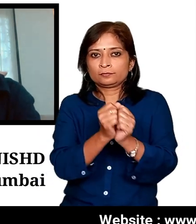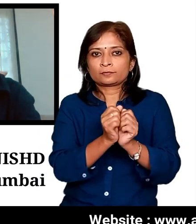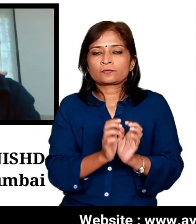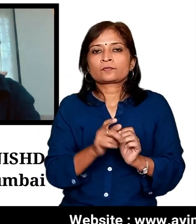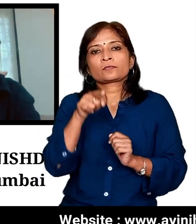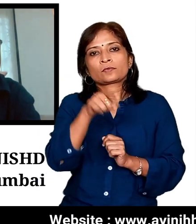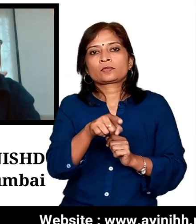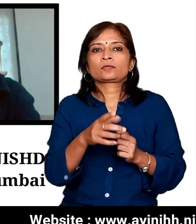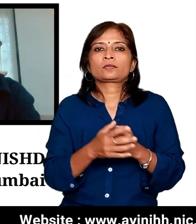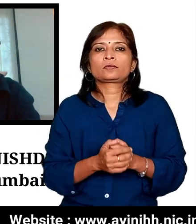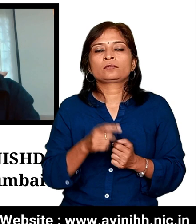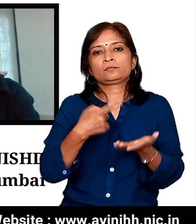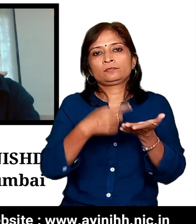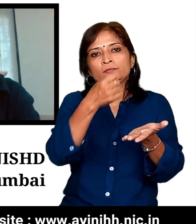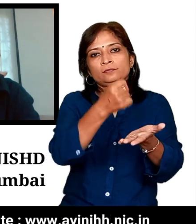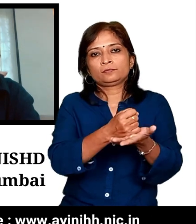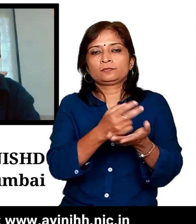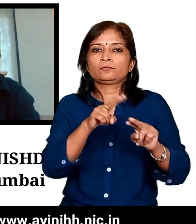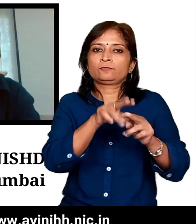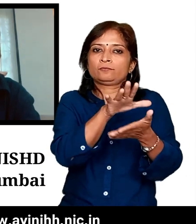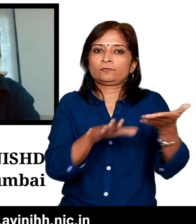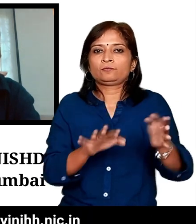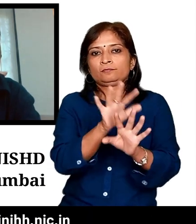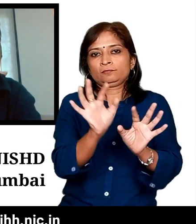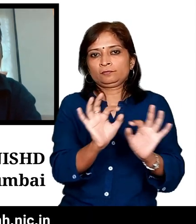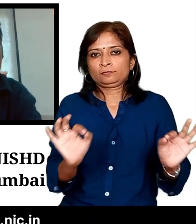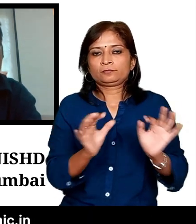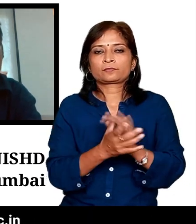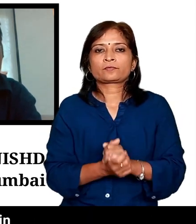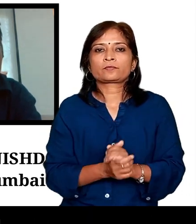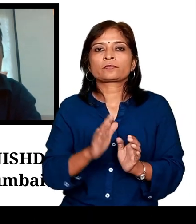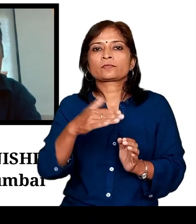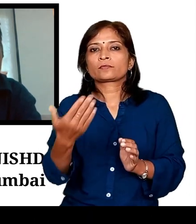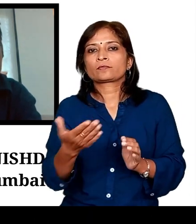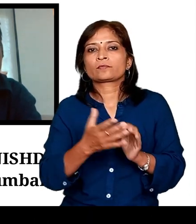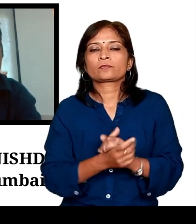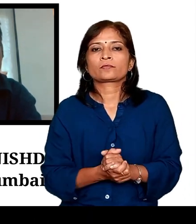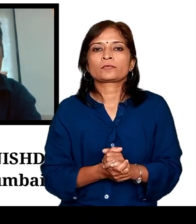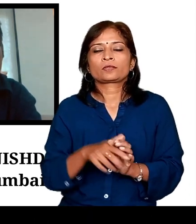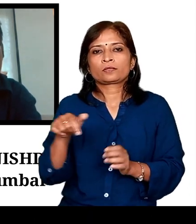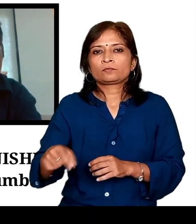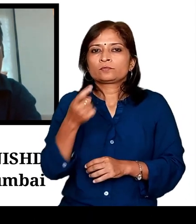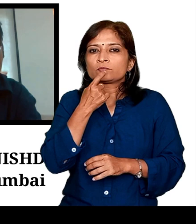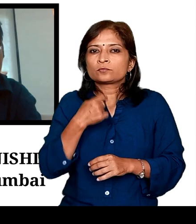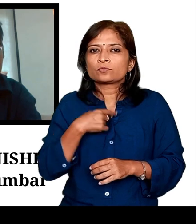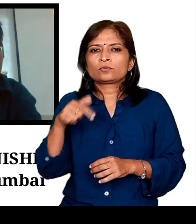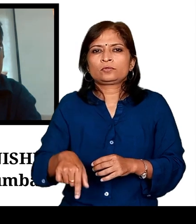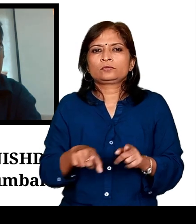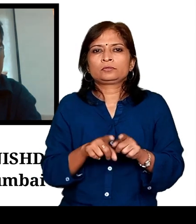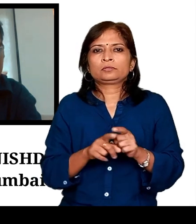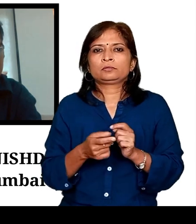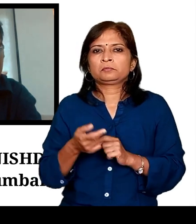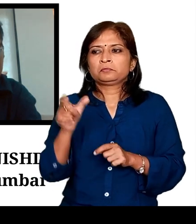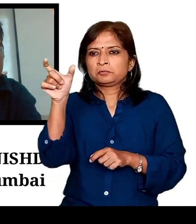पास, तो उसके ऊपर ही उनका रजिस्ट्रेशन हो जाता है। और जैसा आपने बोला है कि क्या कोई